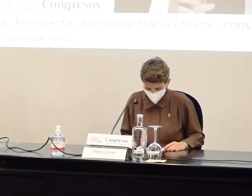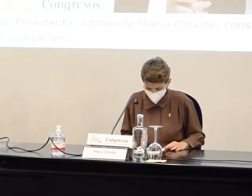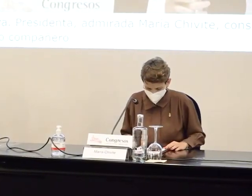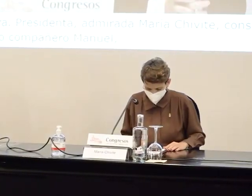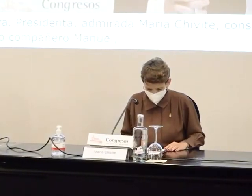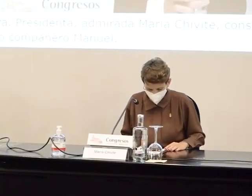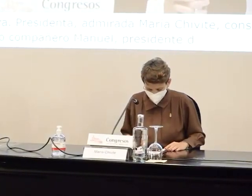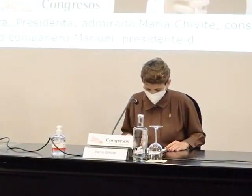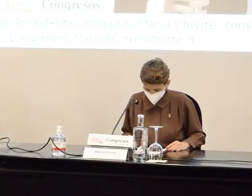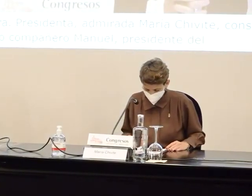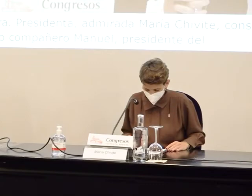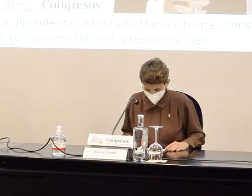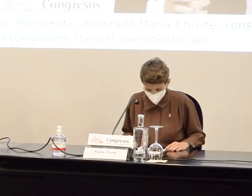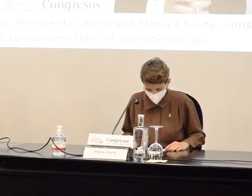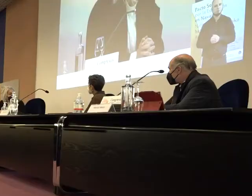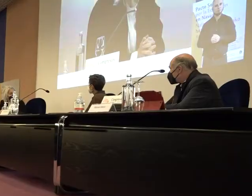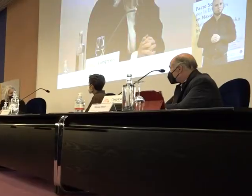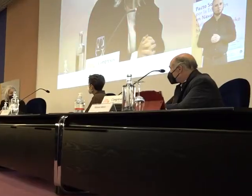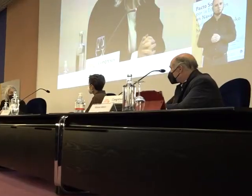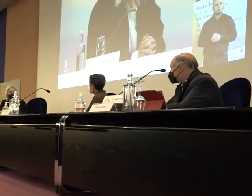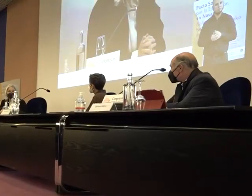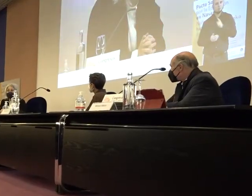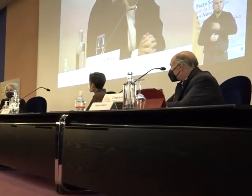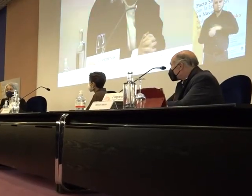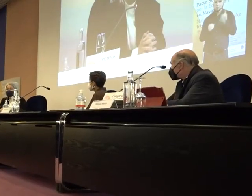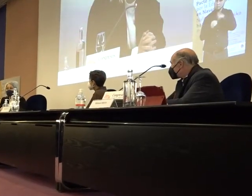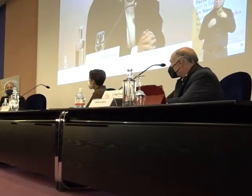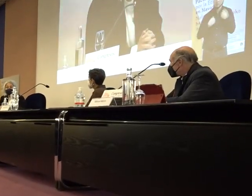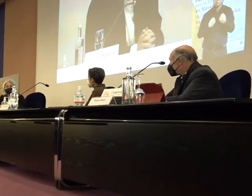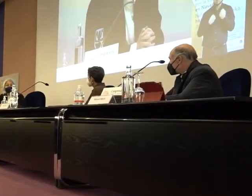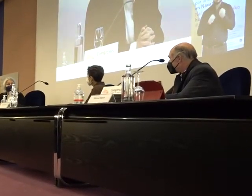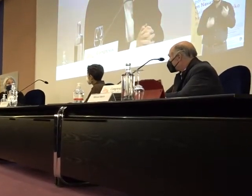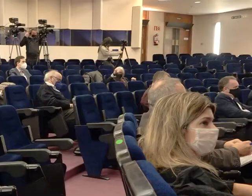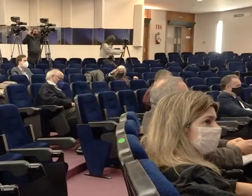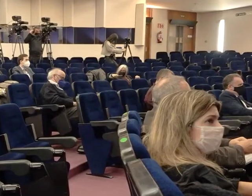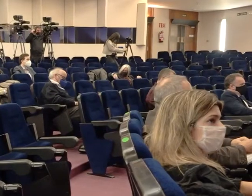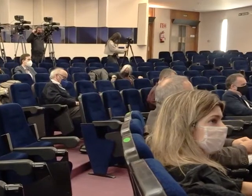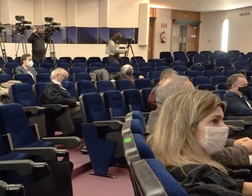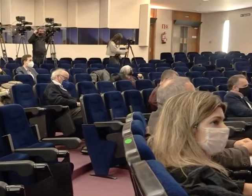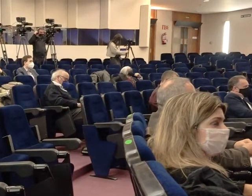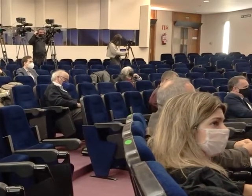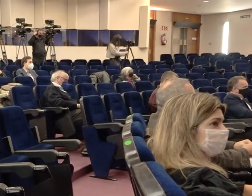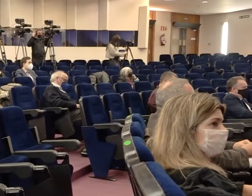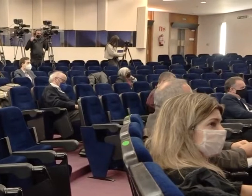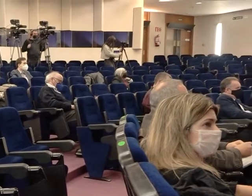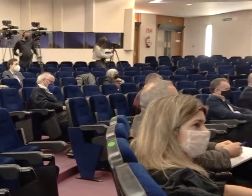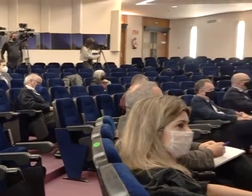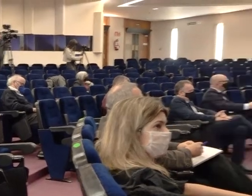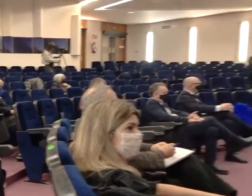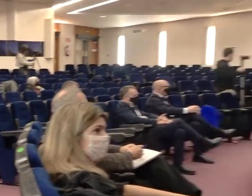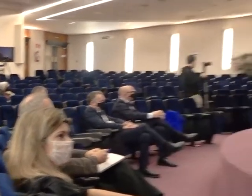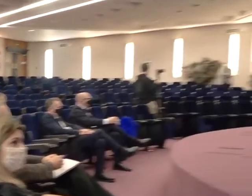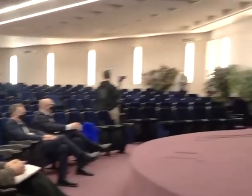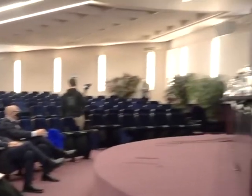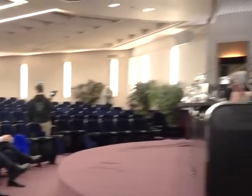servicio público con este pacto se pretende también que la política educativa y las decisiones que se adopten los distintos gobiernos de navarra